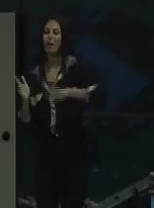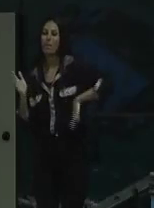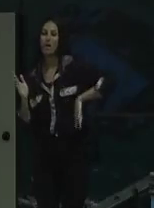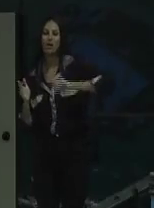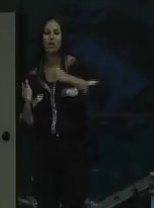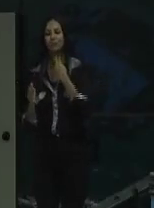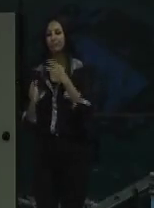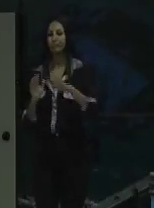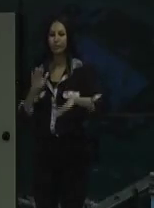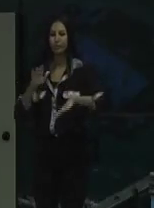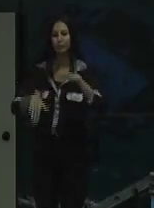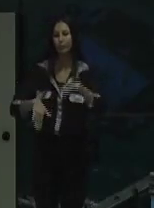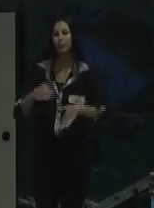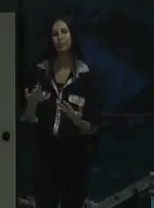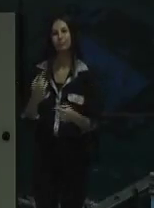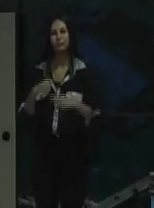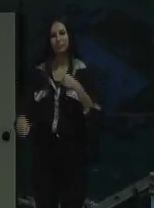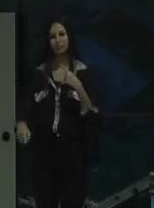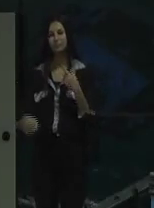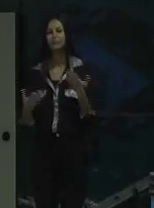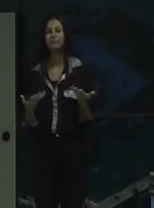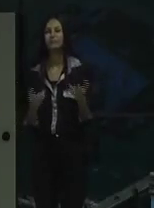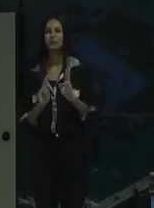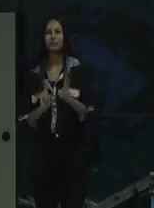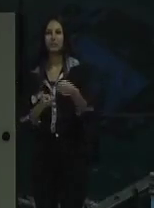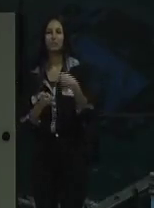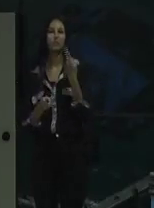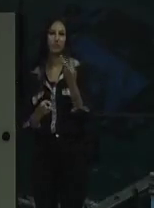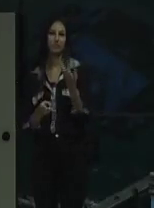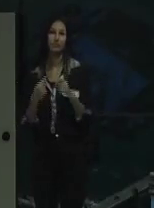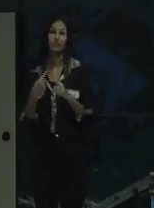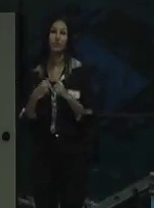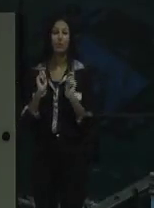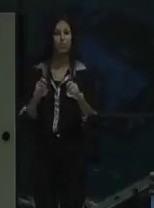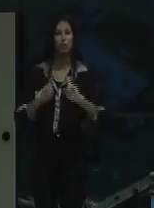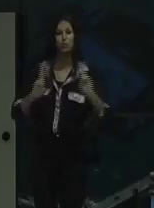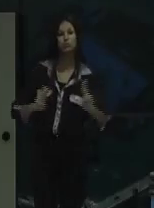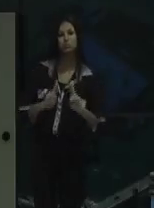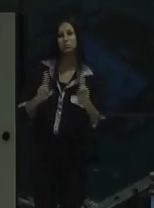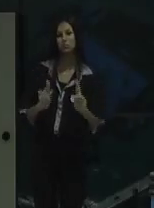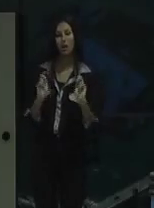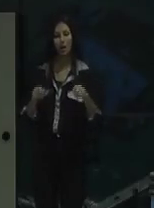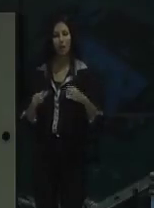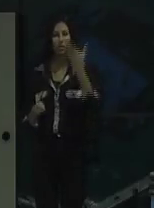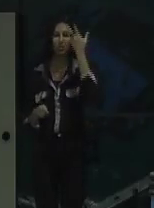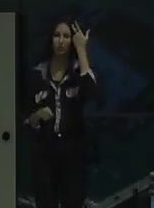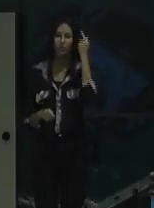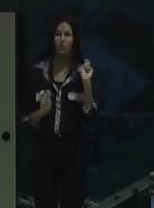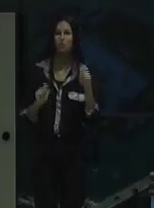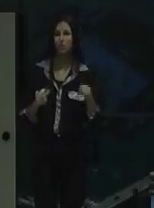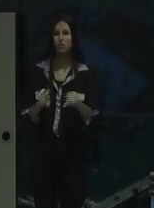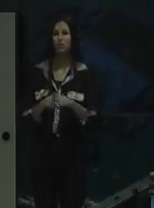são feitas é área imprópria para banho. Poderia ser até uma praia usada, muito mais,